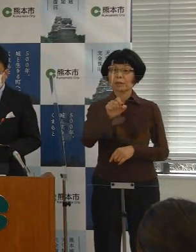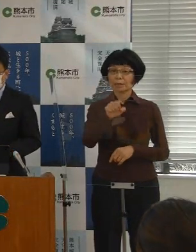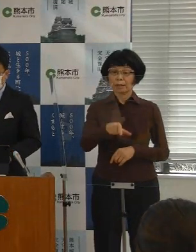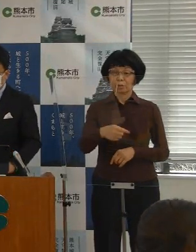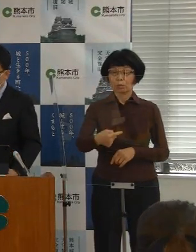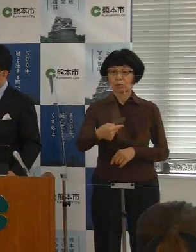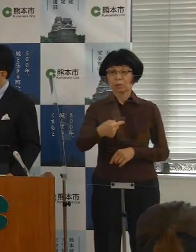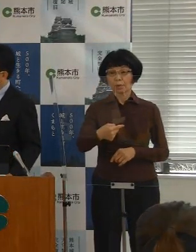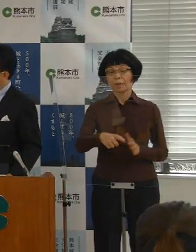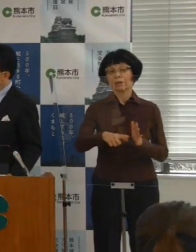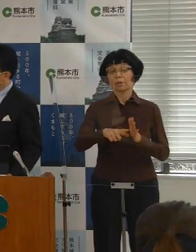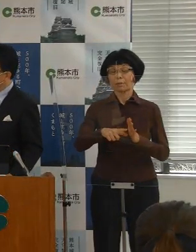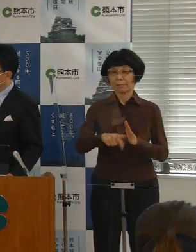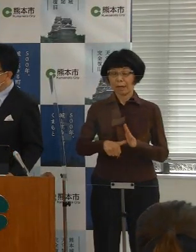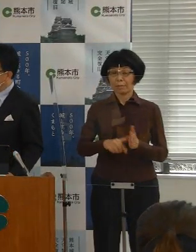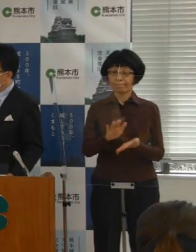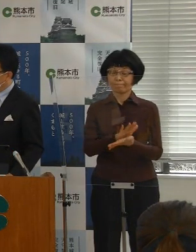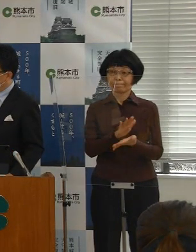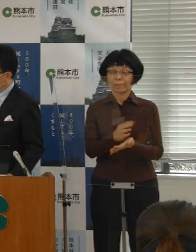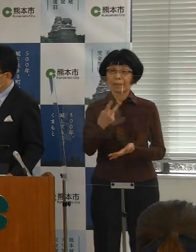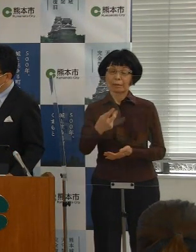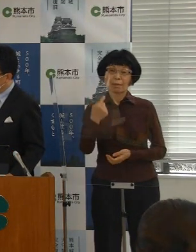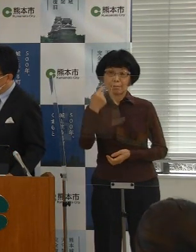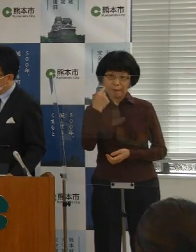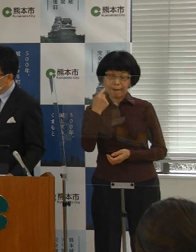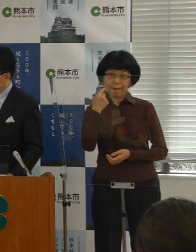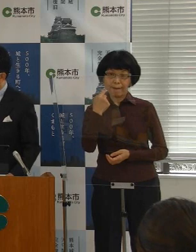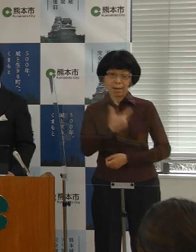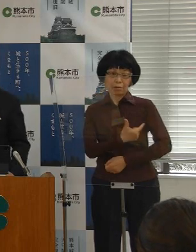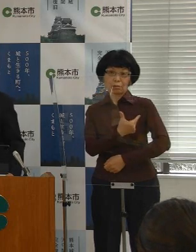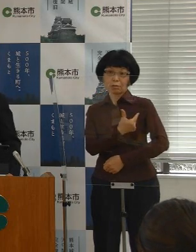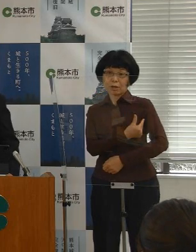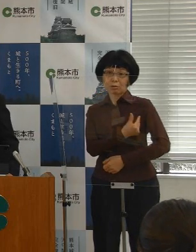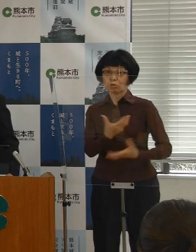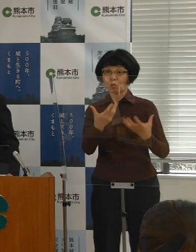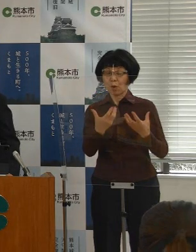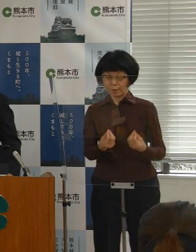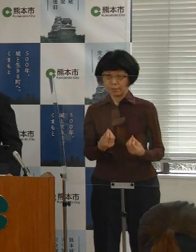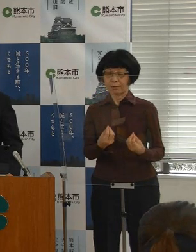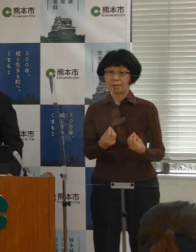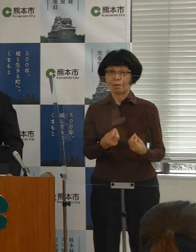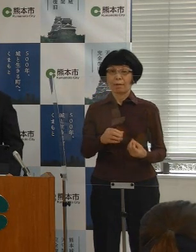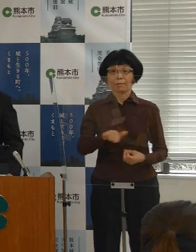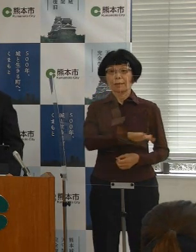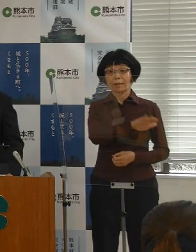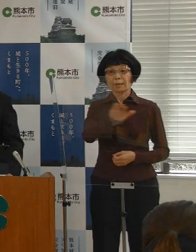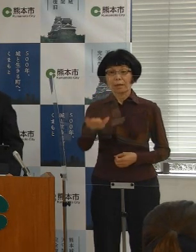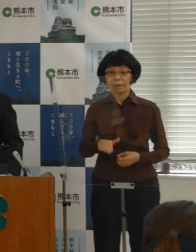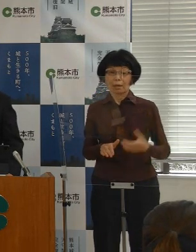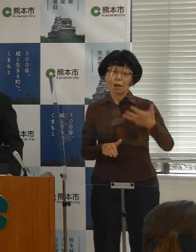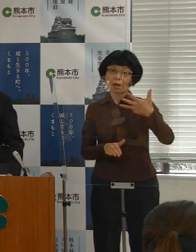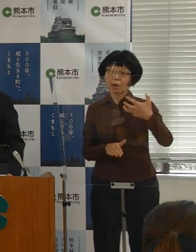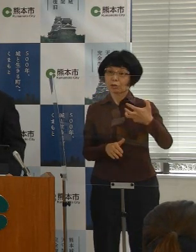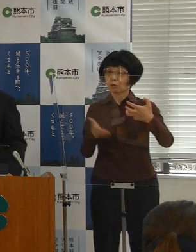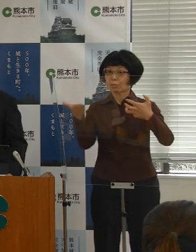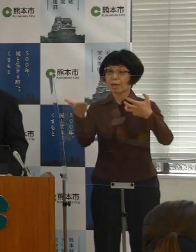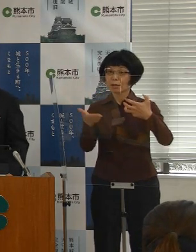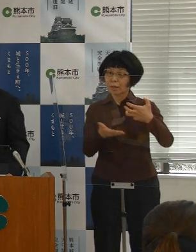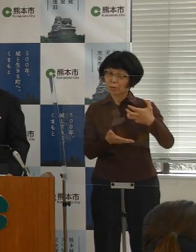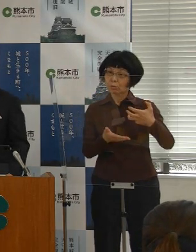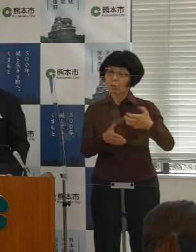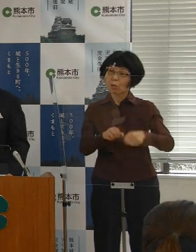在で2回目までの接種を終えられた方が 80%、 約8